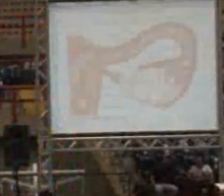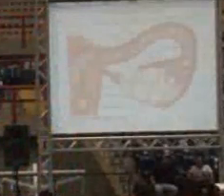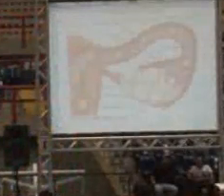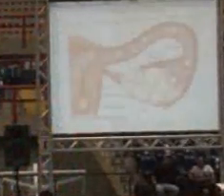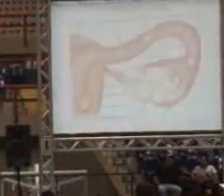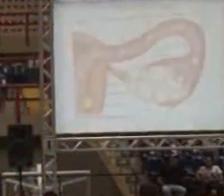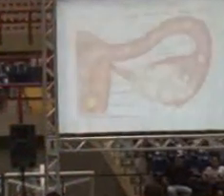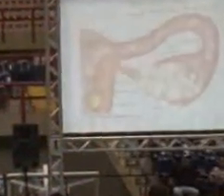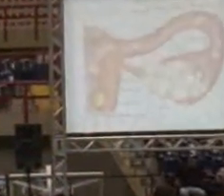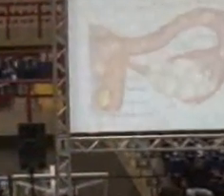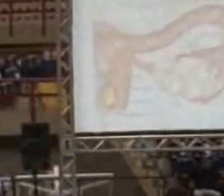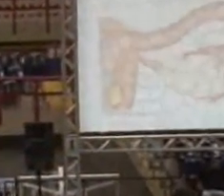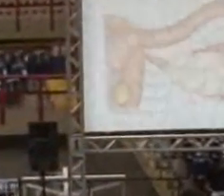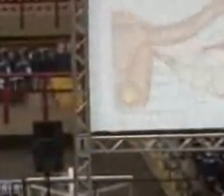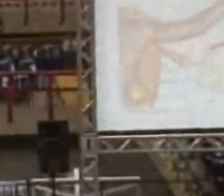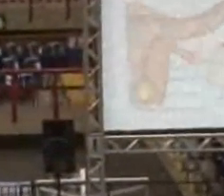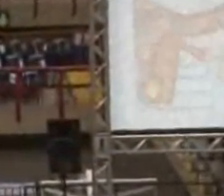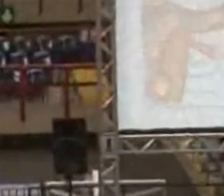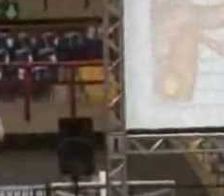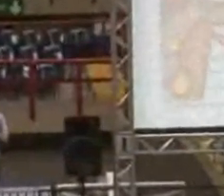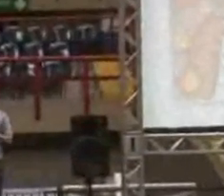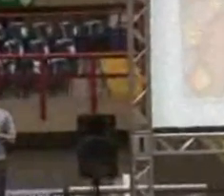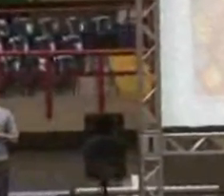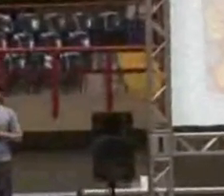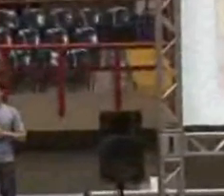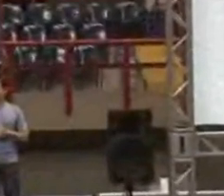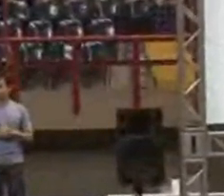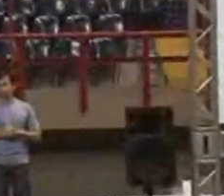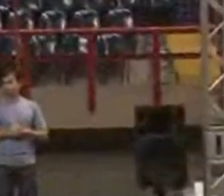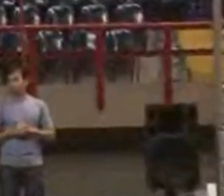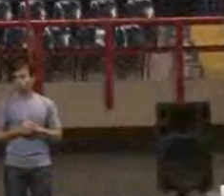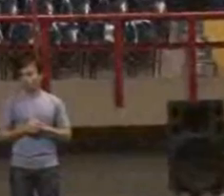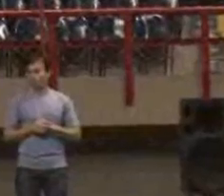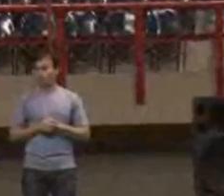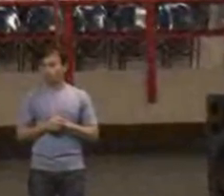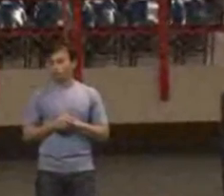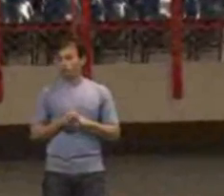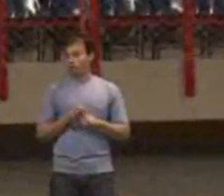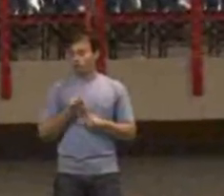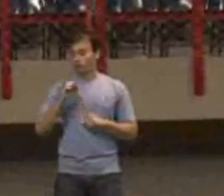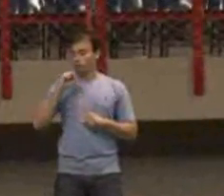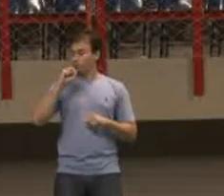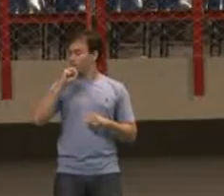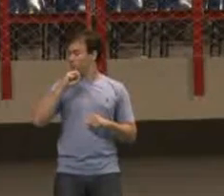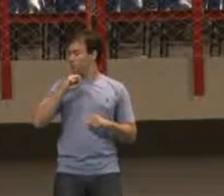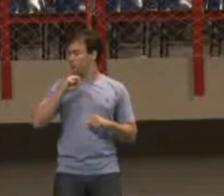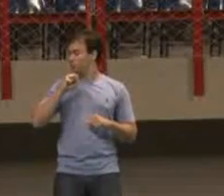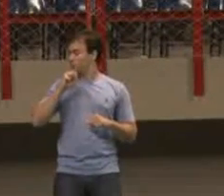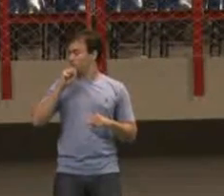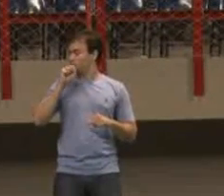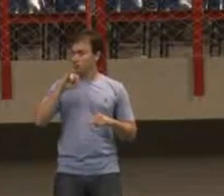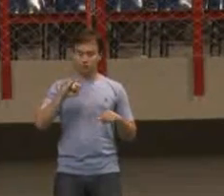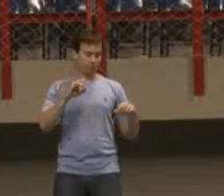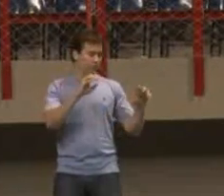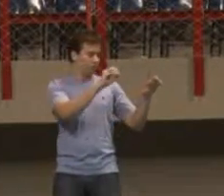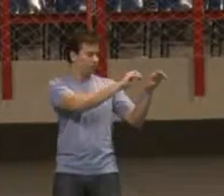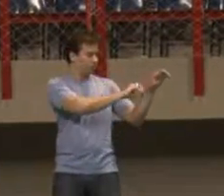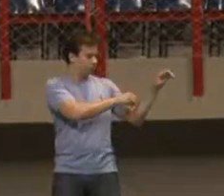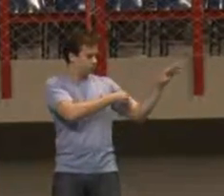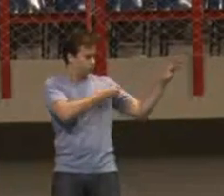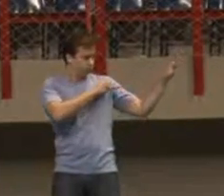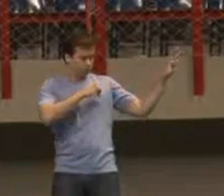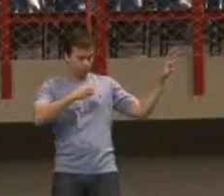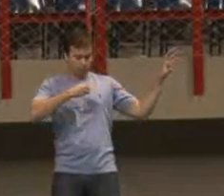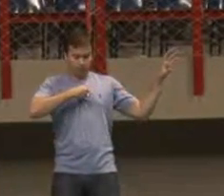Beleza? A gestação pode continuar, mesmo que não se complete a nidação do embrião no útero. Pessoal,